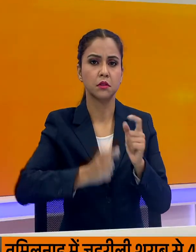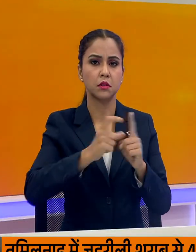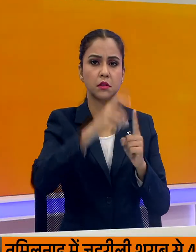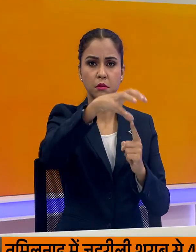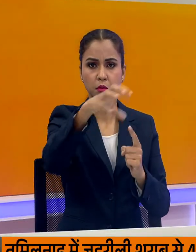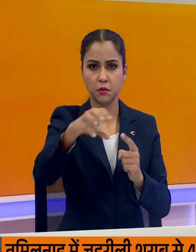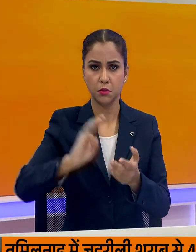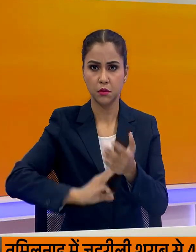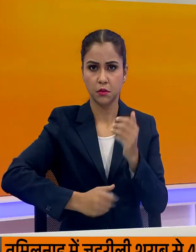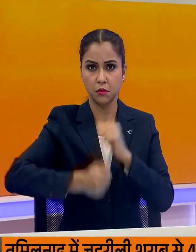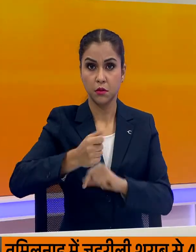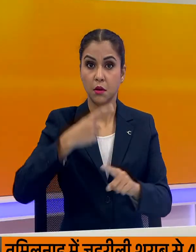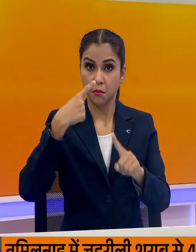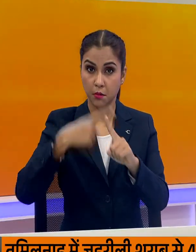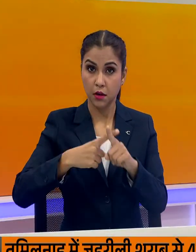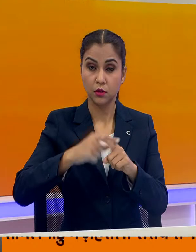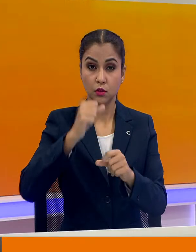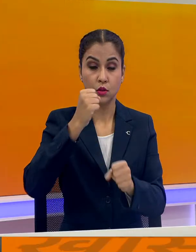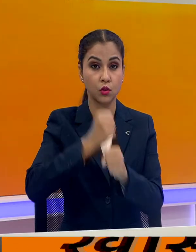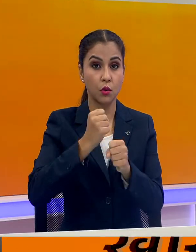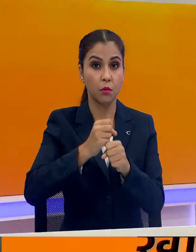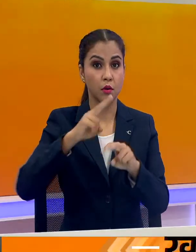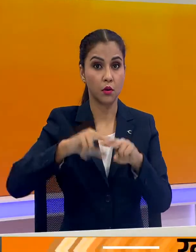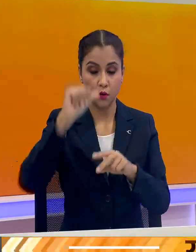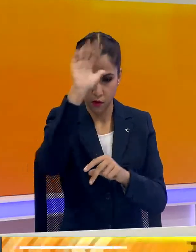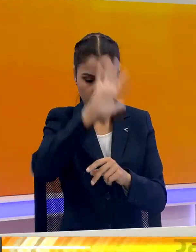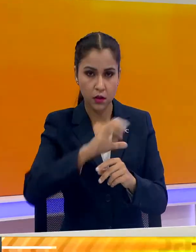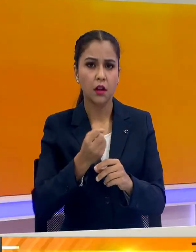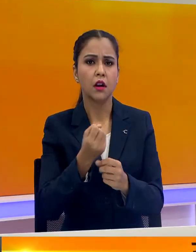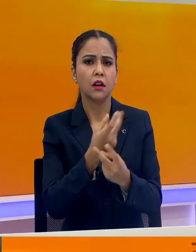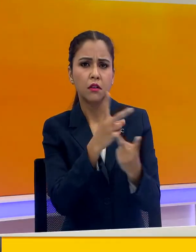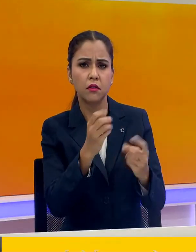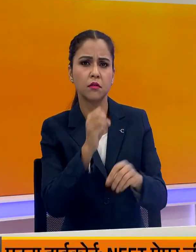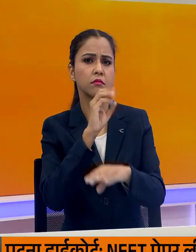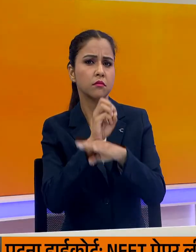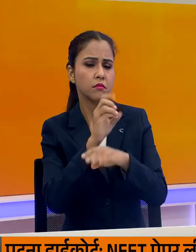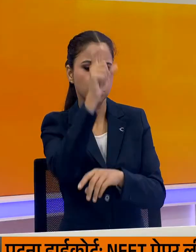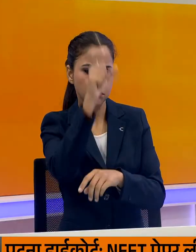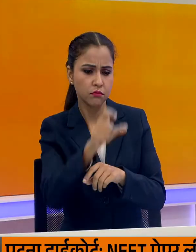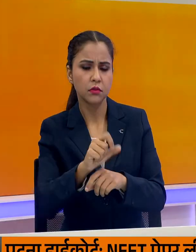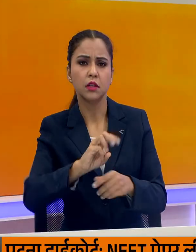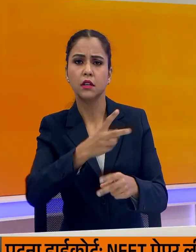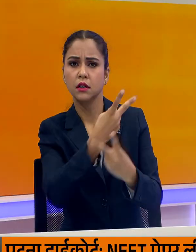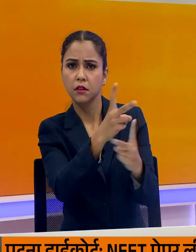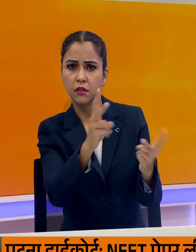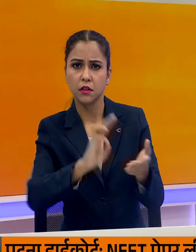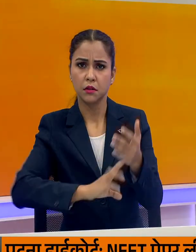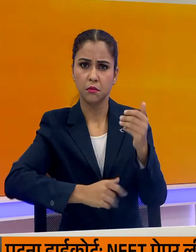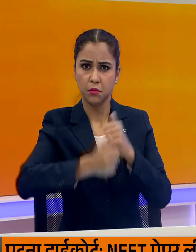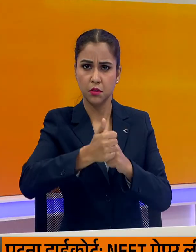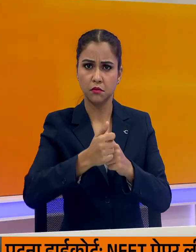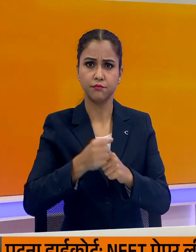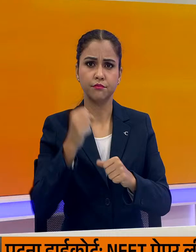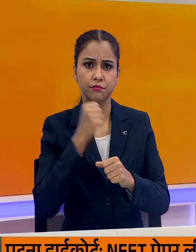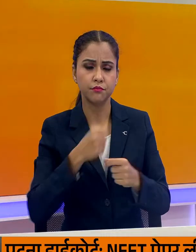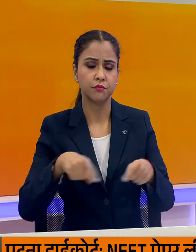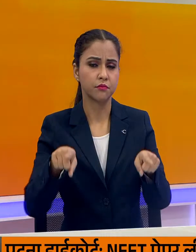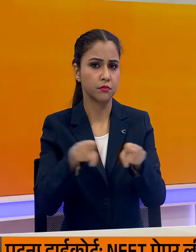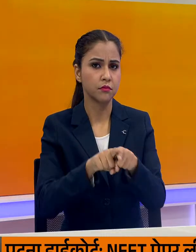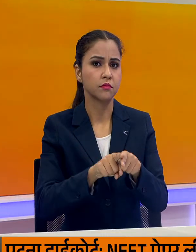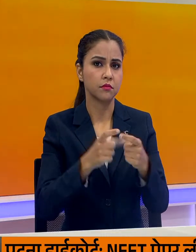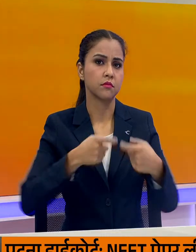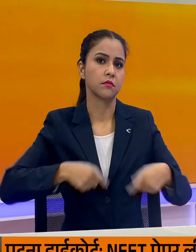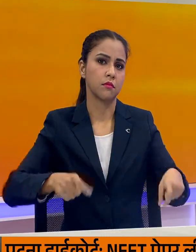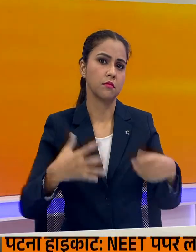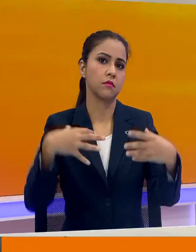सचिव और भारत सरकार के मुख्य आर्थिक सलाहकार समेत अलग अलग मंत्रालयों के वरिष्ठ अधिकारी भी बैठक में